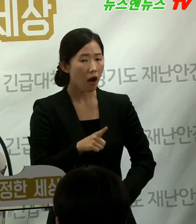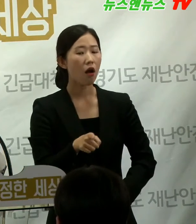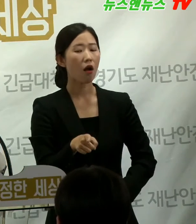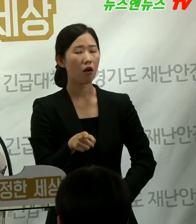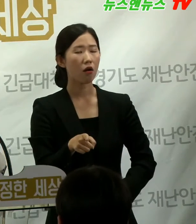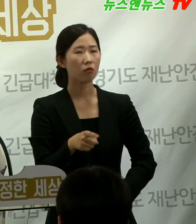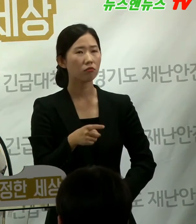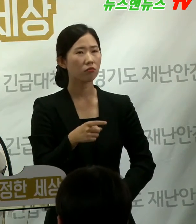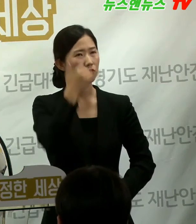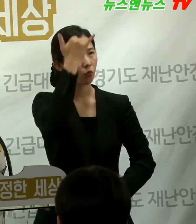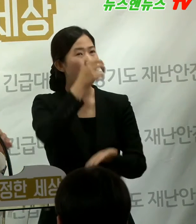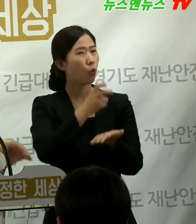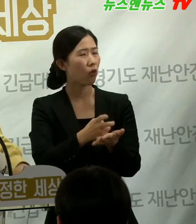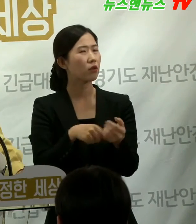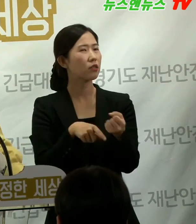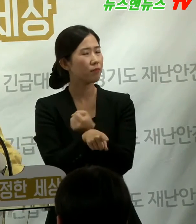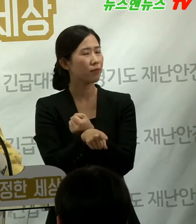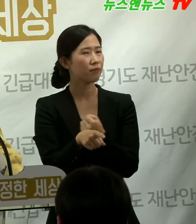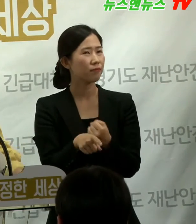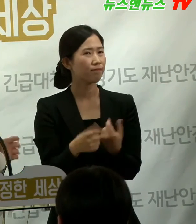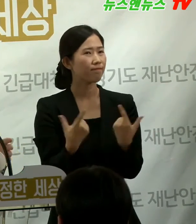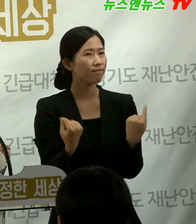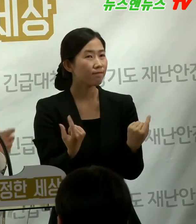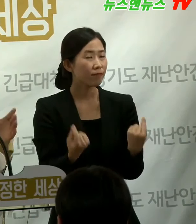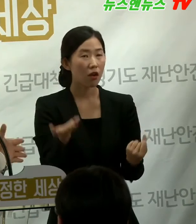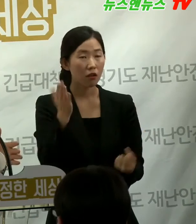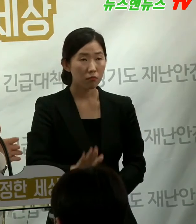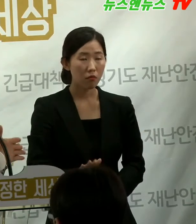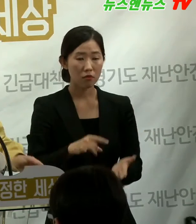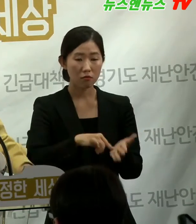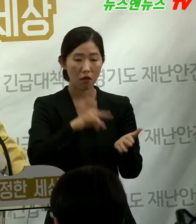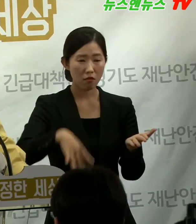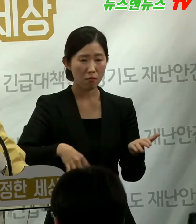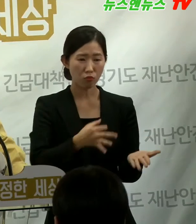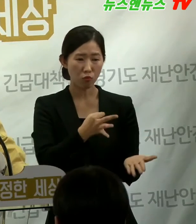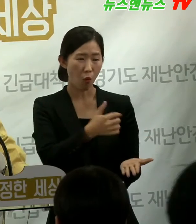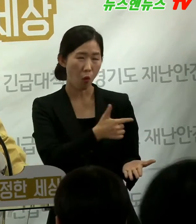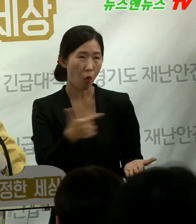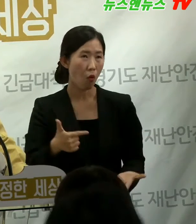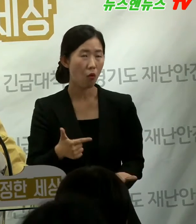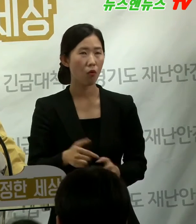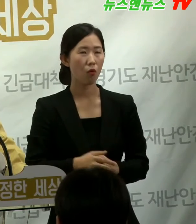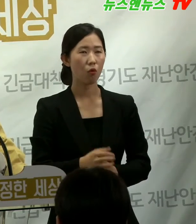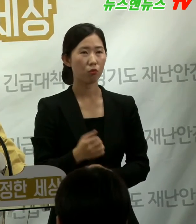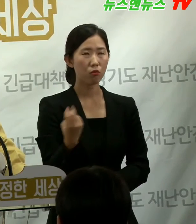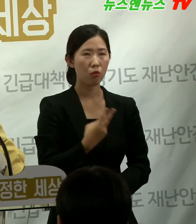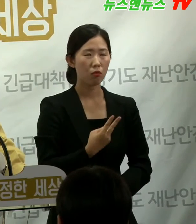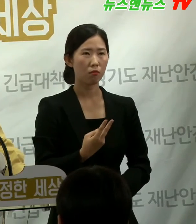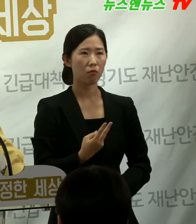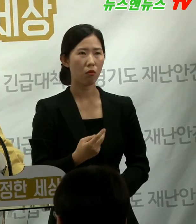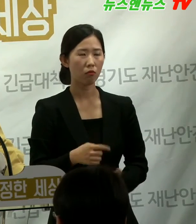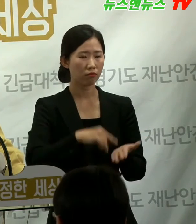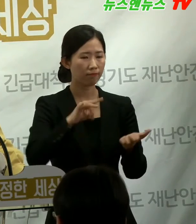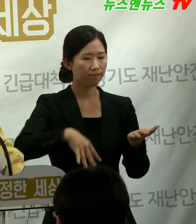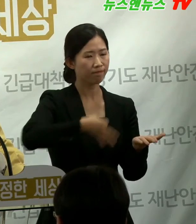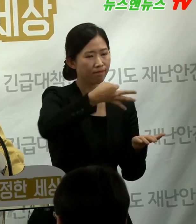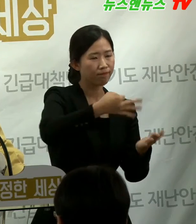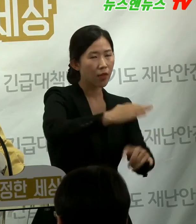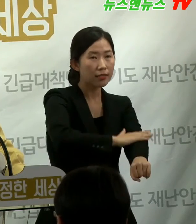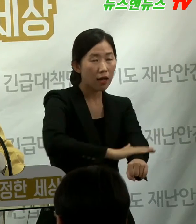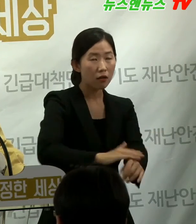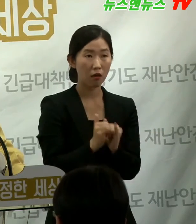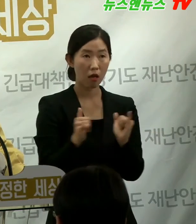이 재원을 부담하는 납세자 또는 세금을 많이 내는 사람 이런 사람들 다 골라 빼고 세금을 내지 않거나